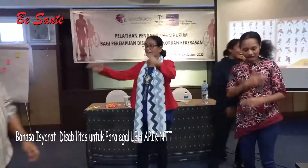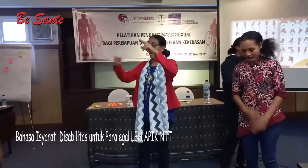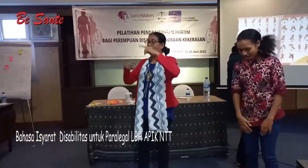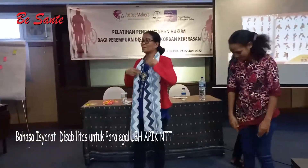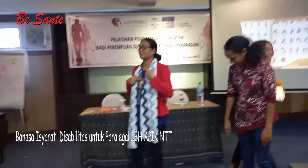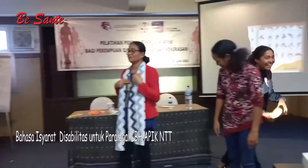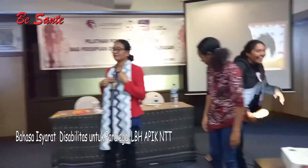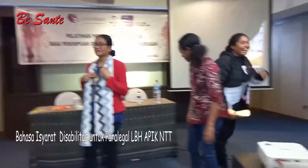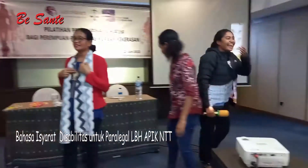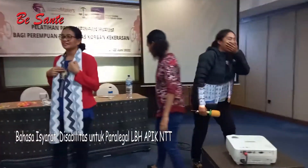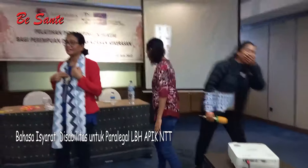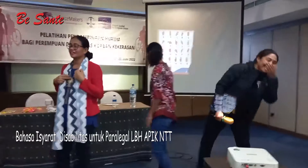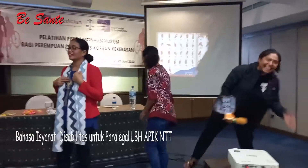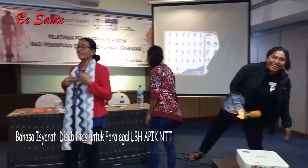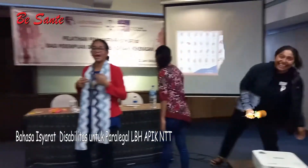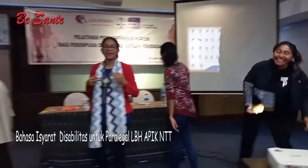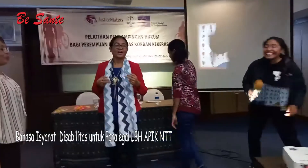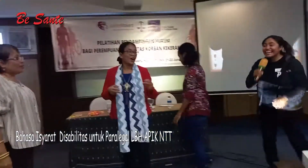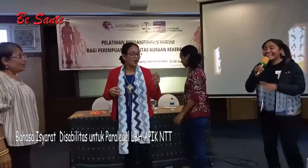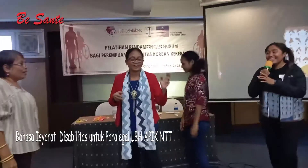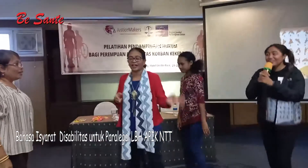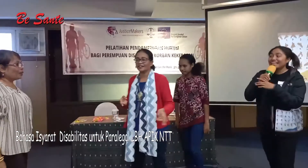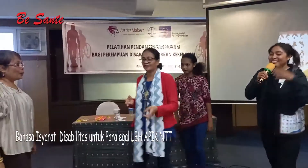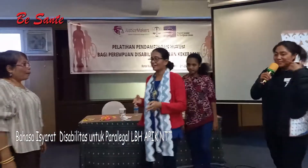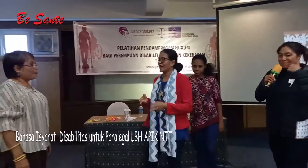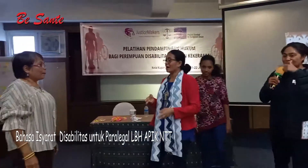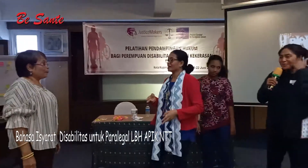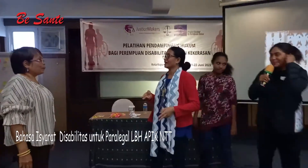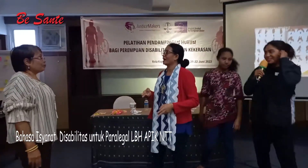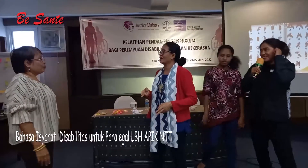Tiba-tiba. Harus omong karena dong kan lihat kita punya mulut juga. Karena dong lihat kita punya mulut juga.